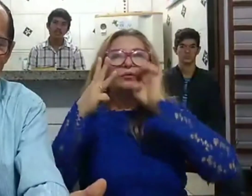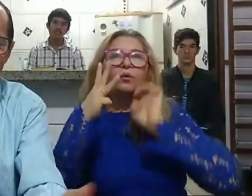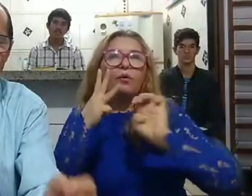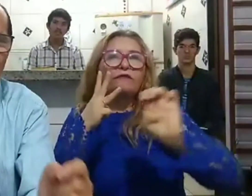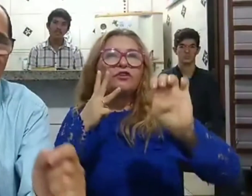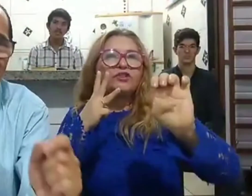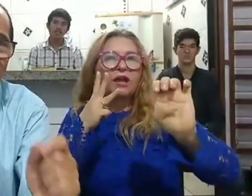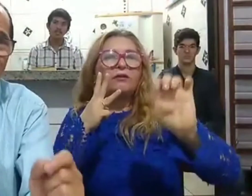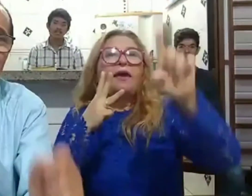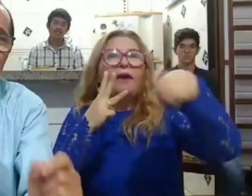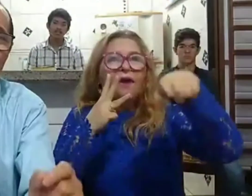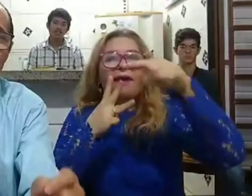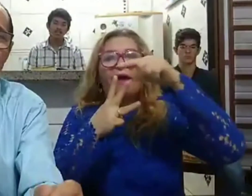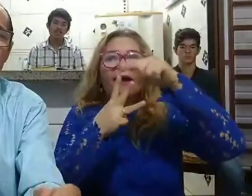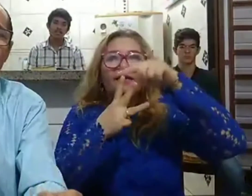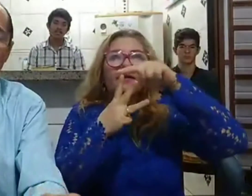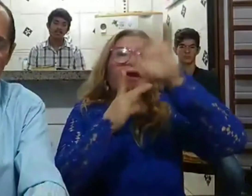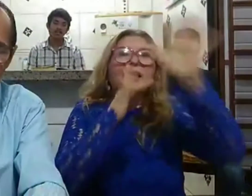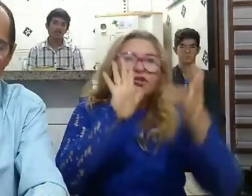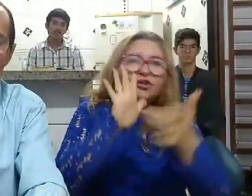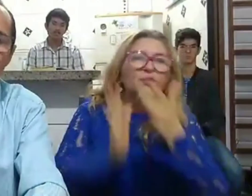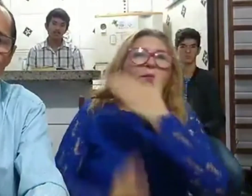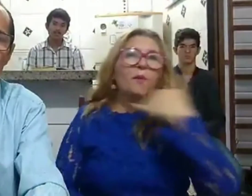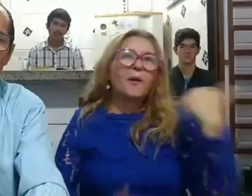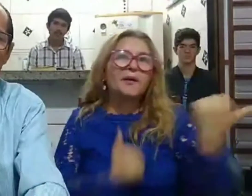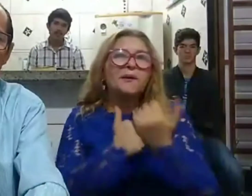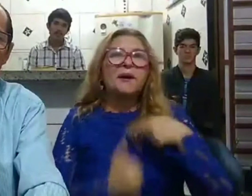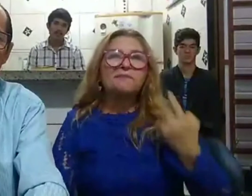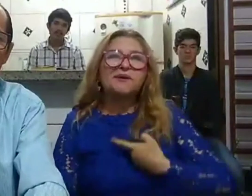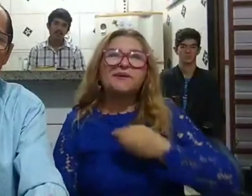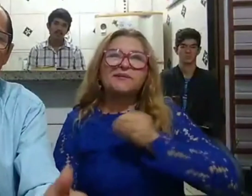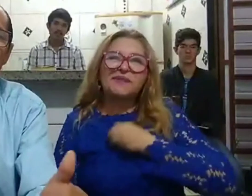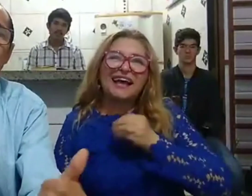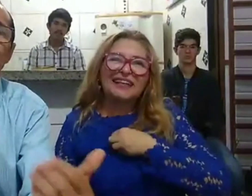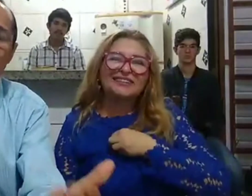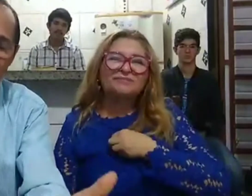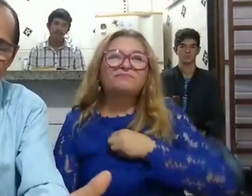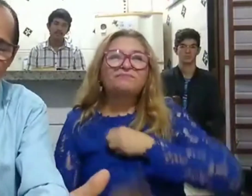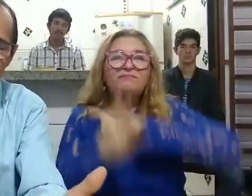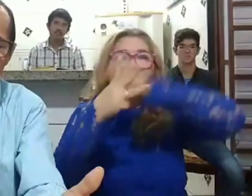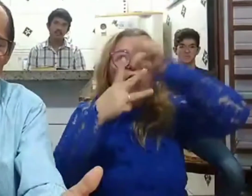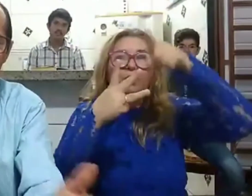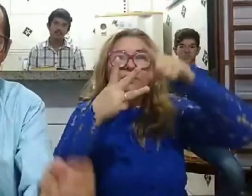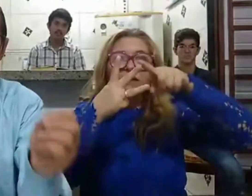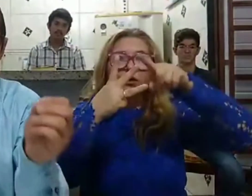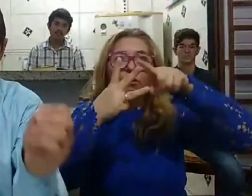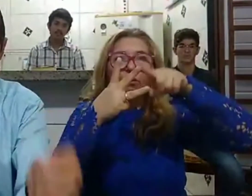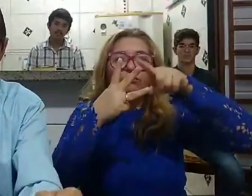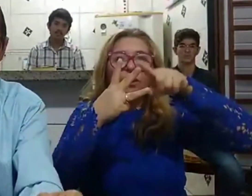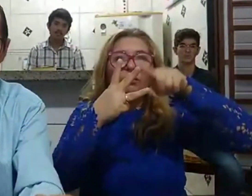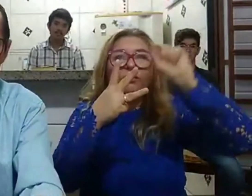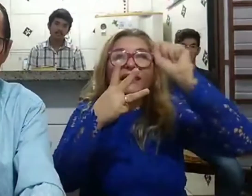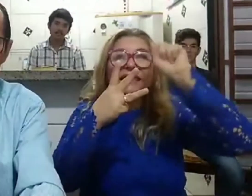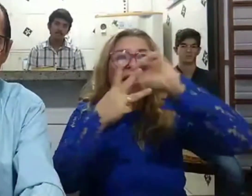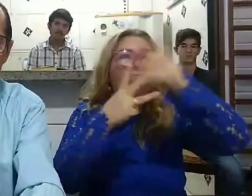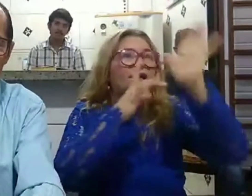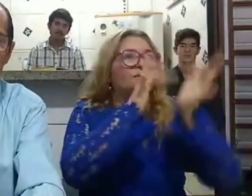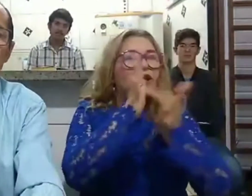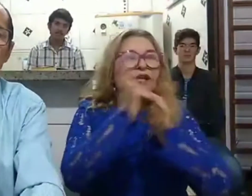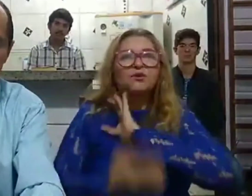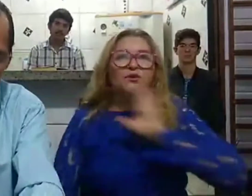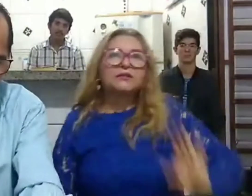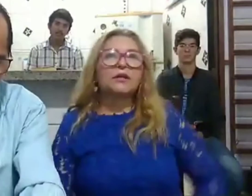Evangelho é que Jesus morreu pelos nossos pecados. O segundo fato é que Jesus Cristo, ele